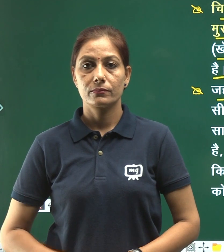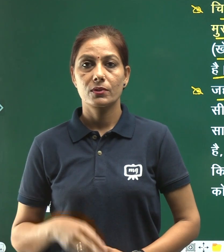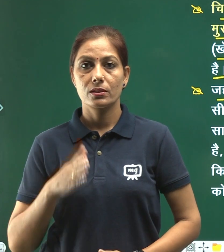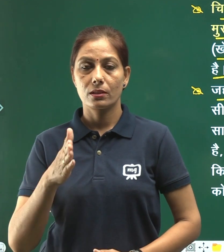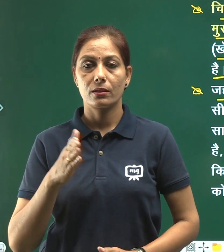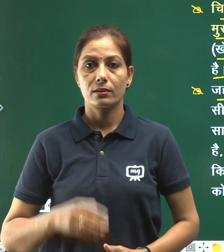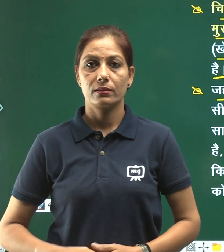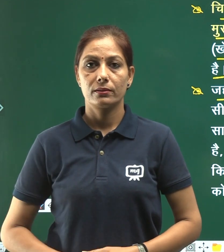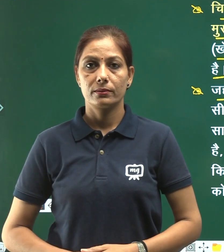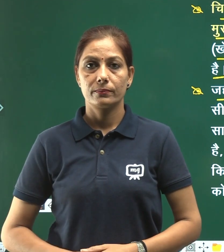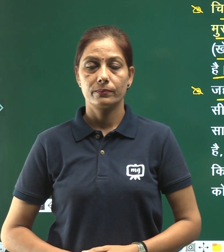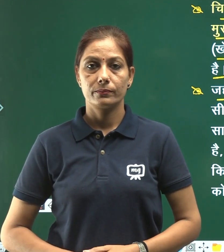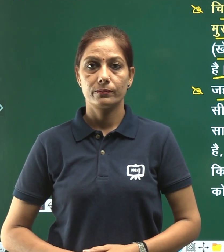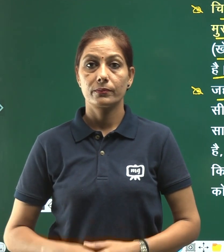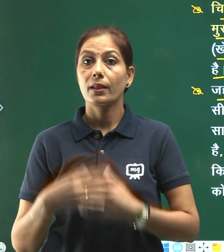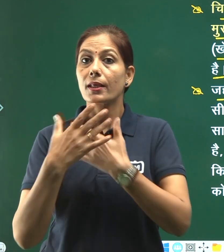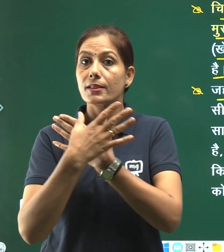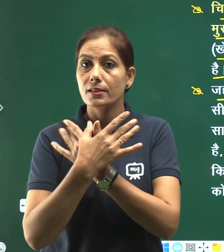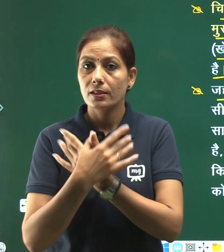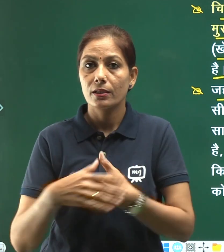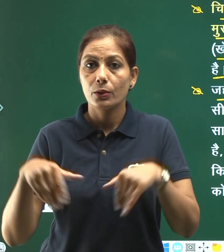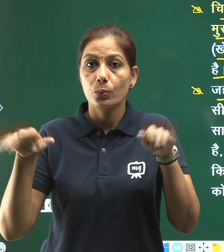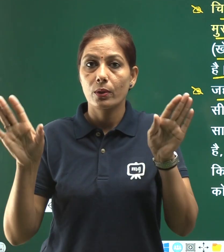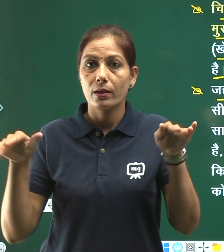जहां चिड़िया की उड़ान की